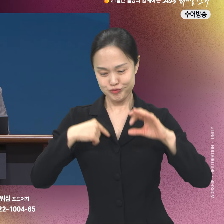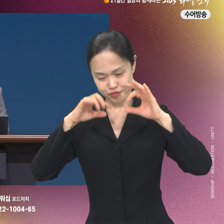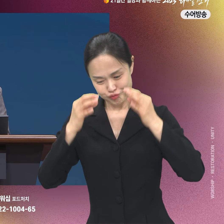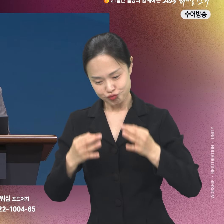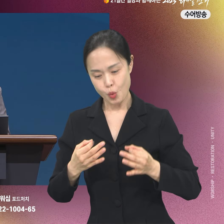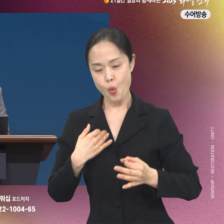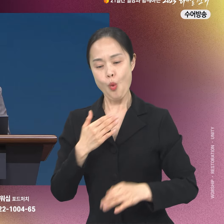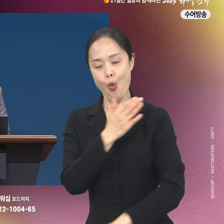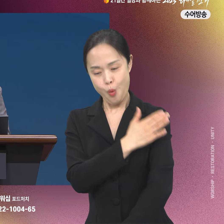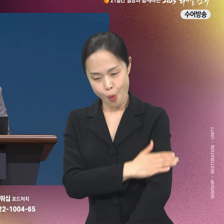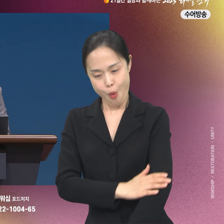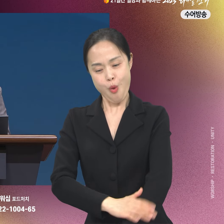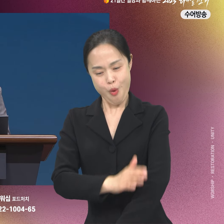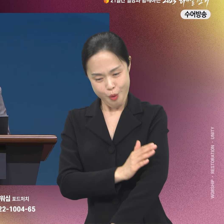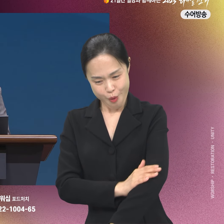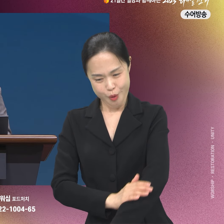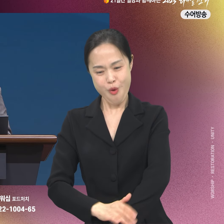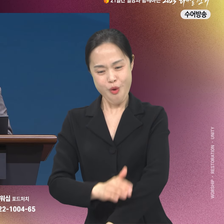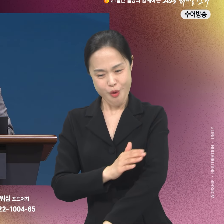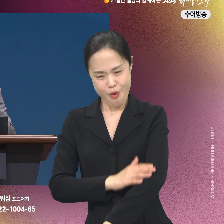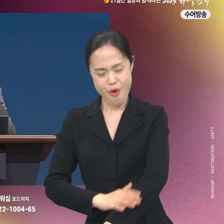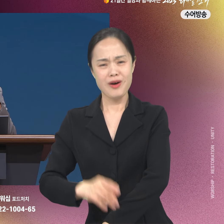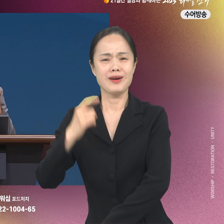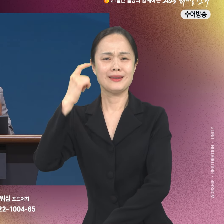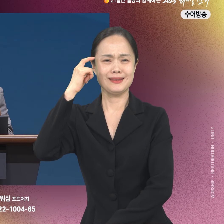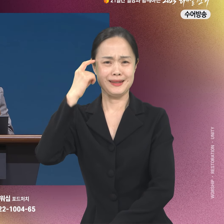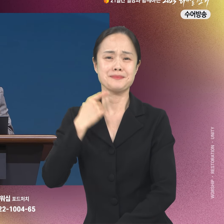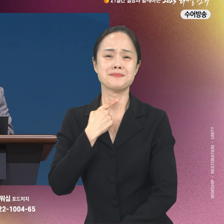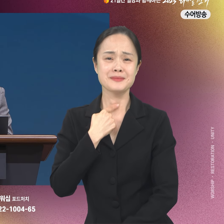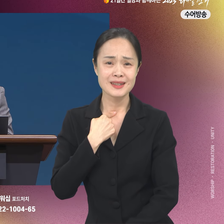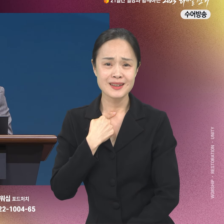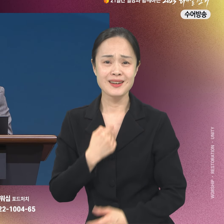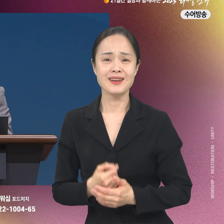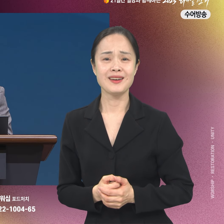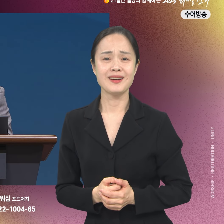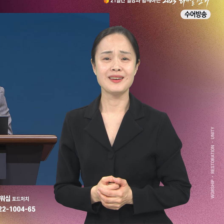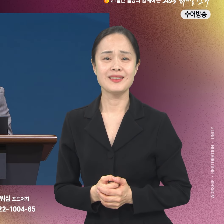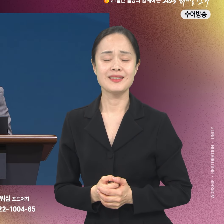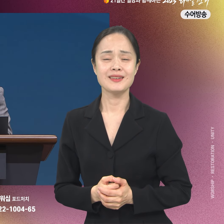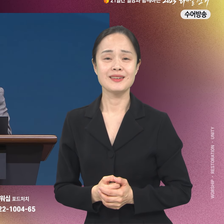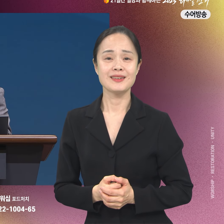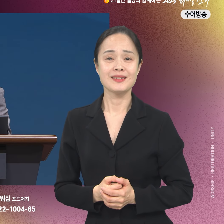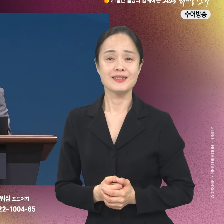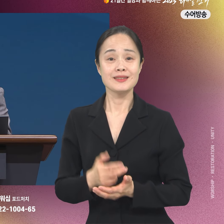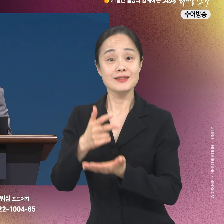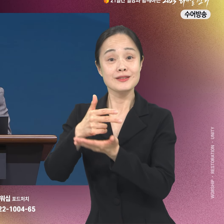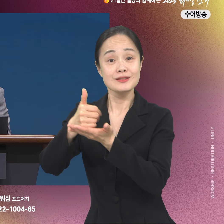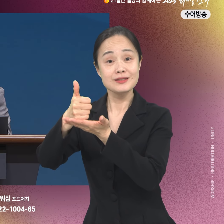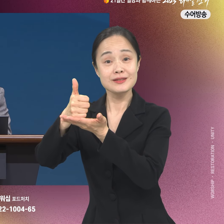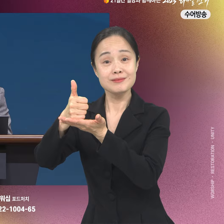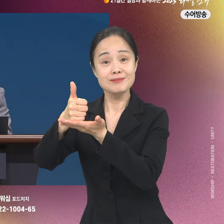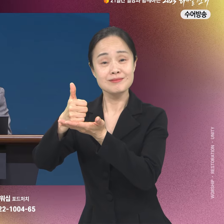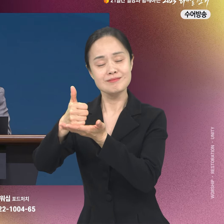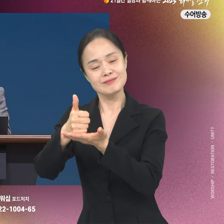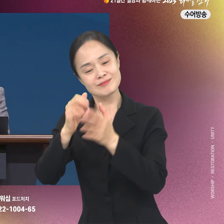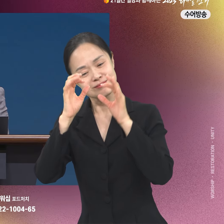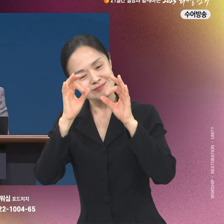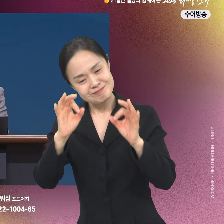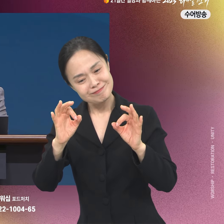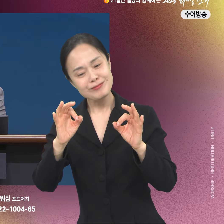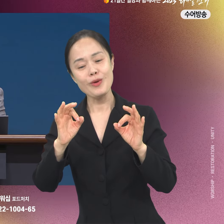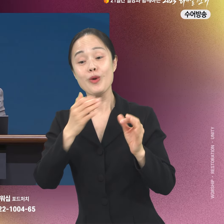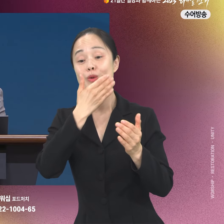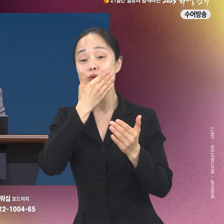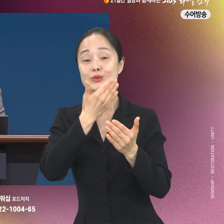그런데 주님은 내가 어떤 행위를 하고 있다, 그런 게 중요한 게 아니에요.